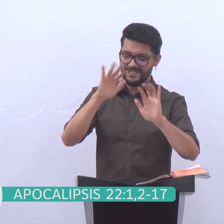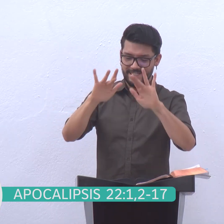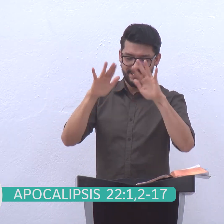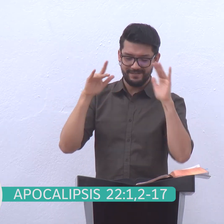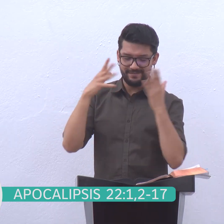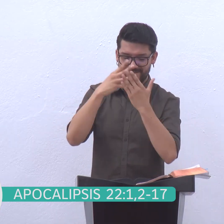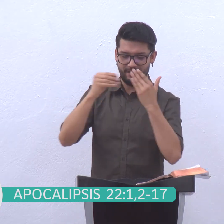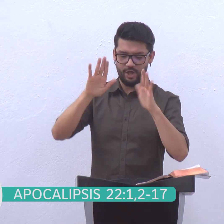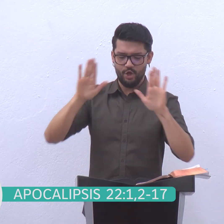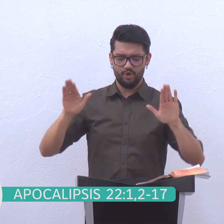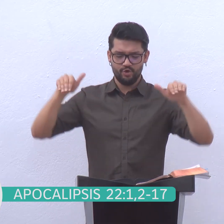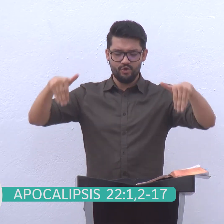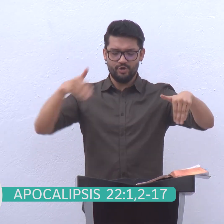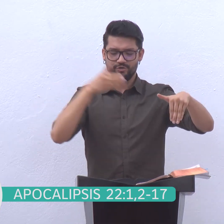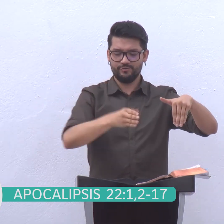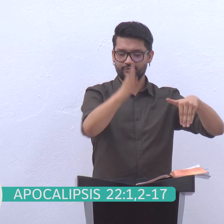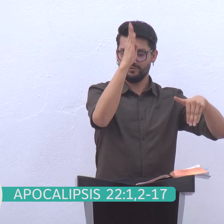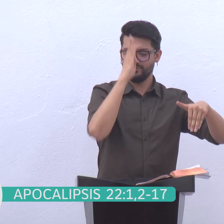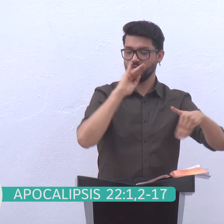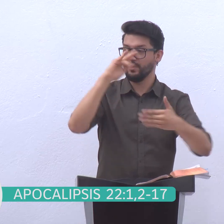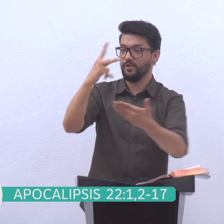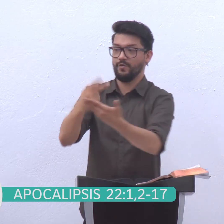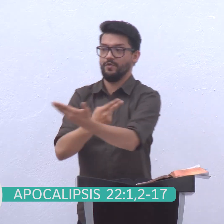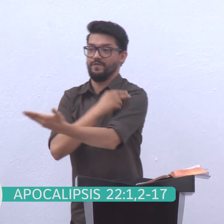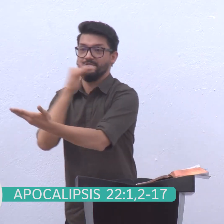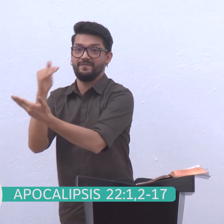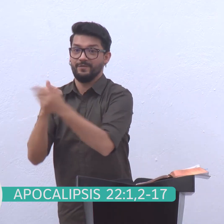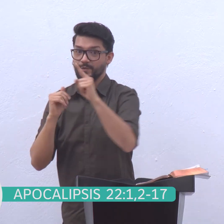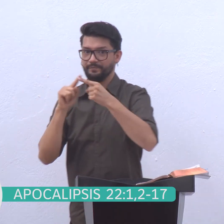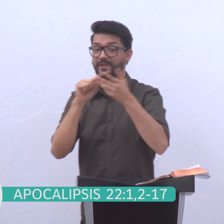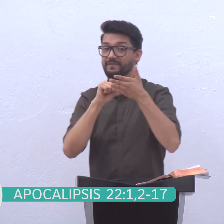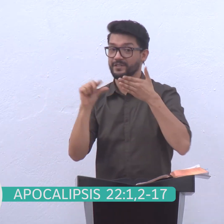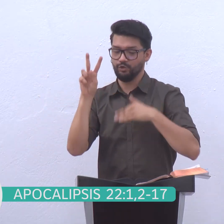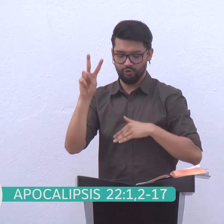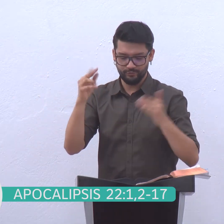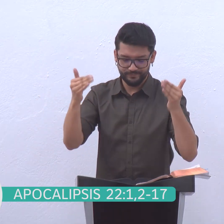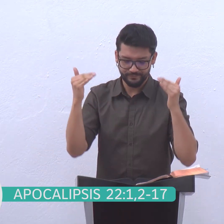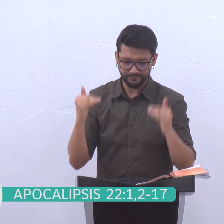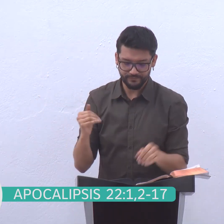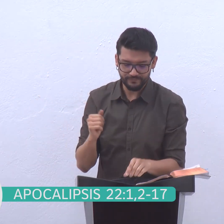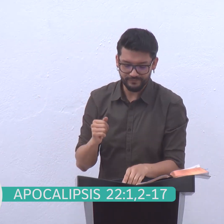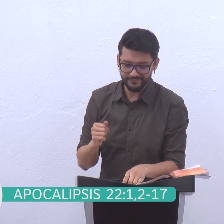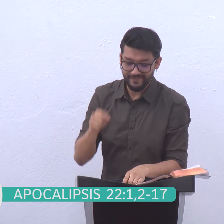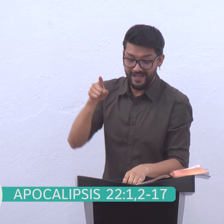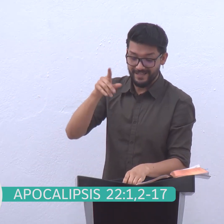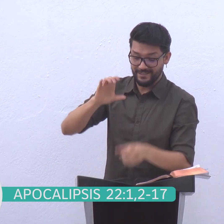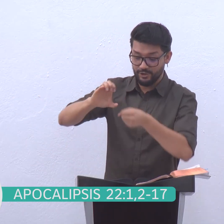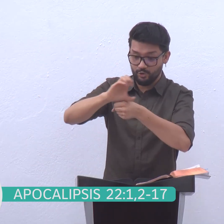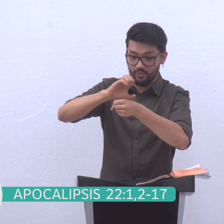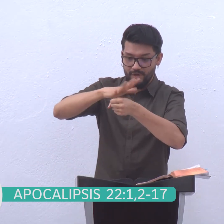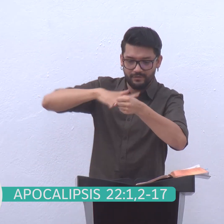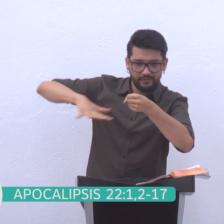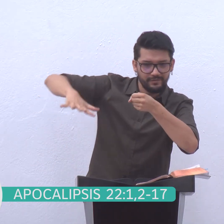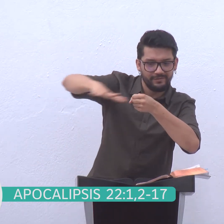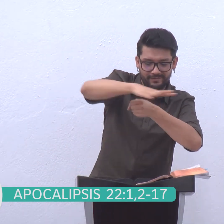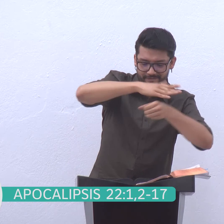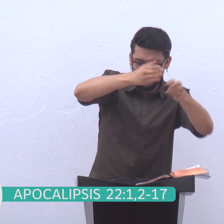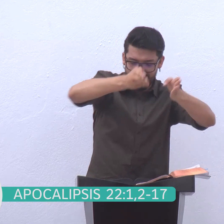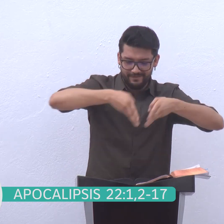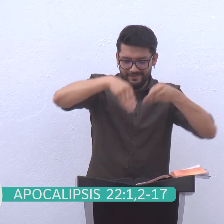salía del trono de Dios y del Cordero. En medio de la calle de la ciudad, y